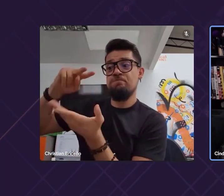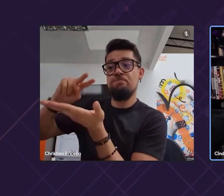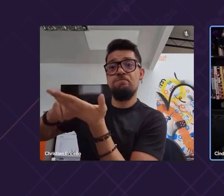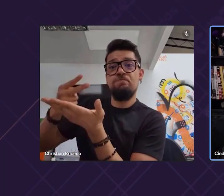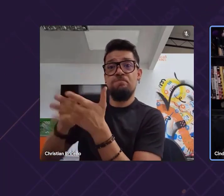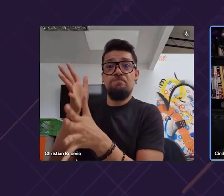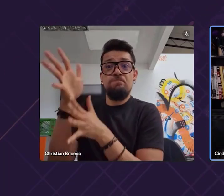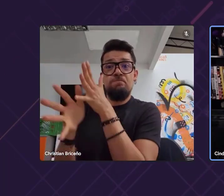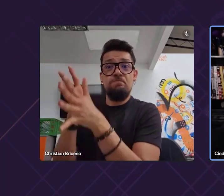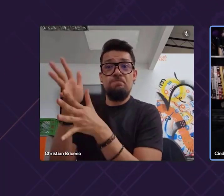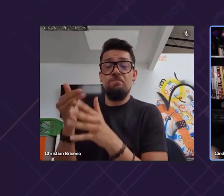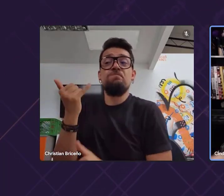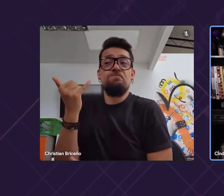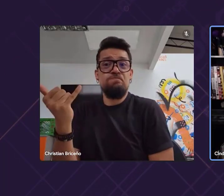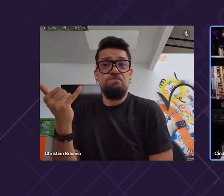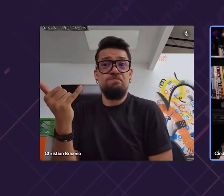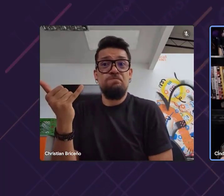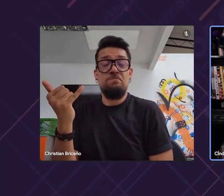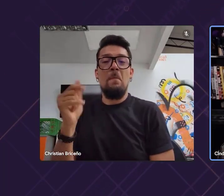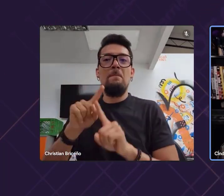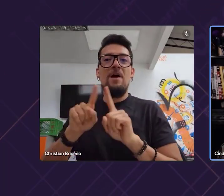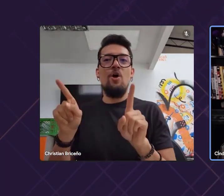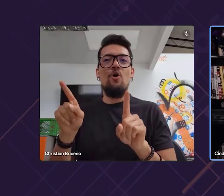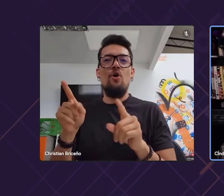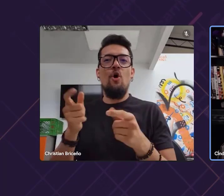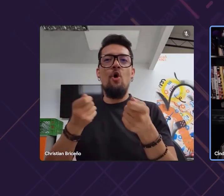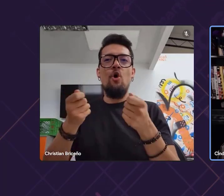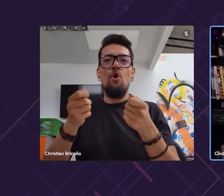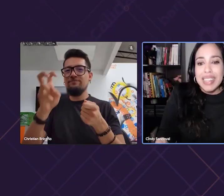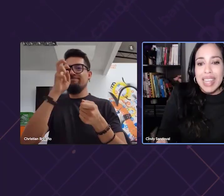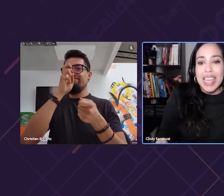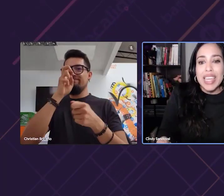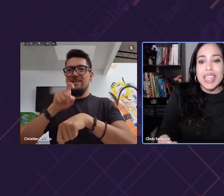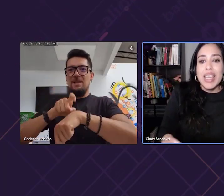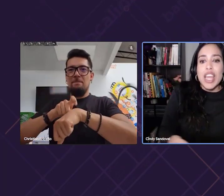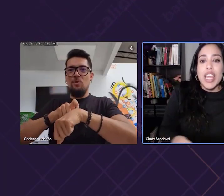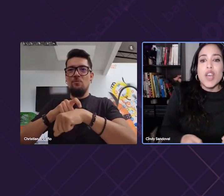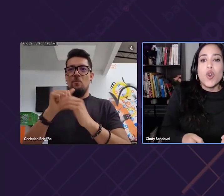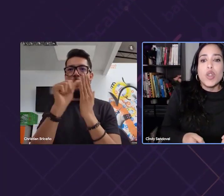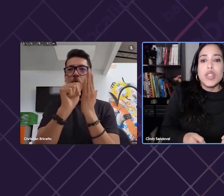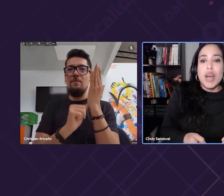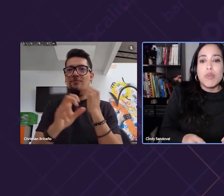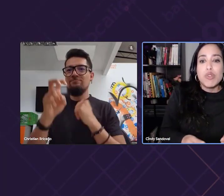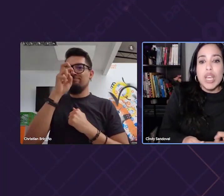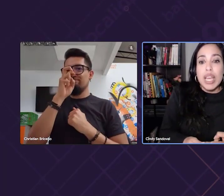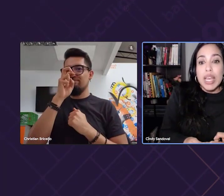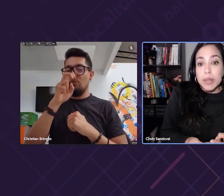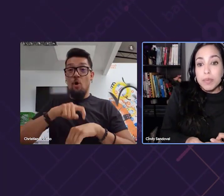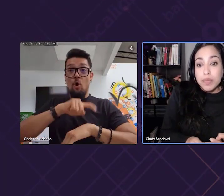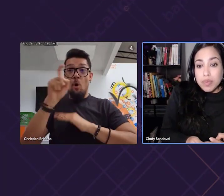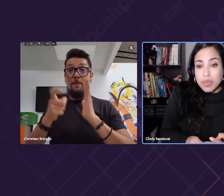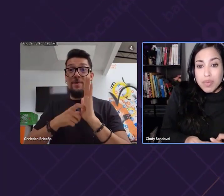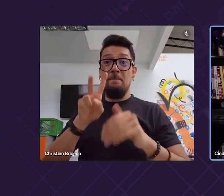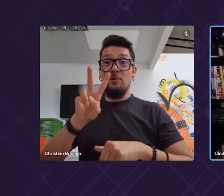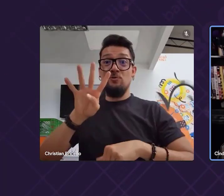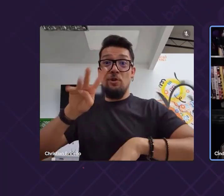para comunicarnos, para tratar de entender, digamos